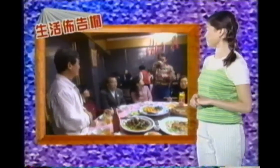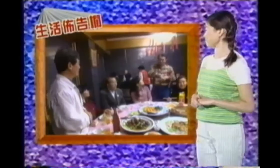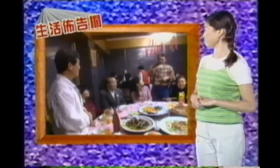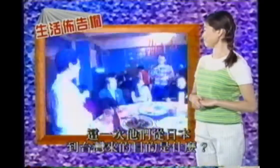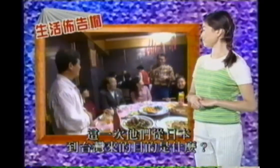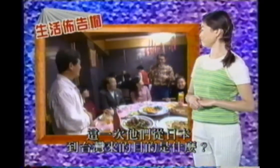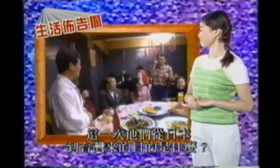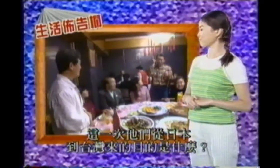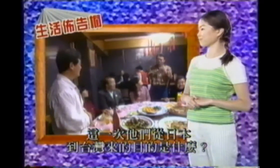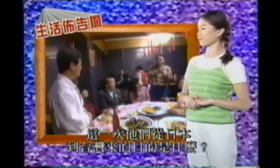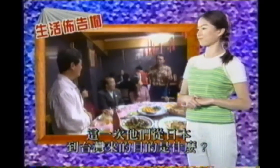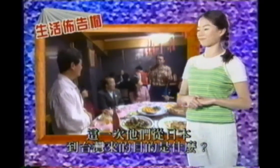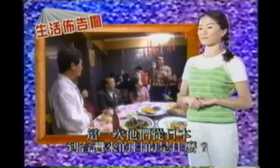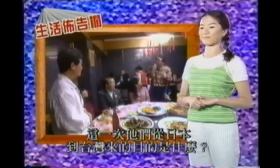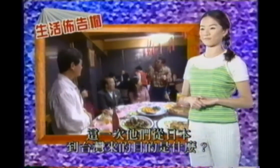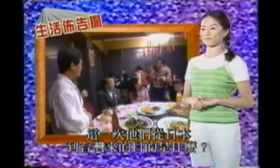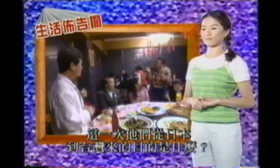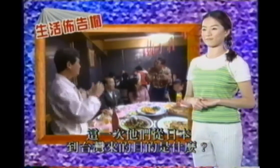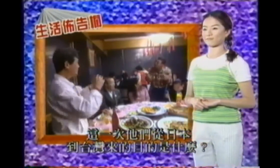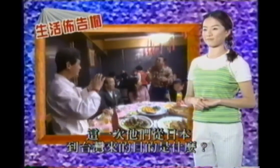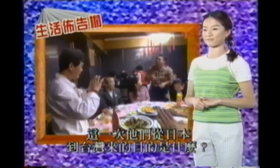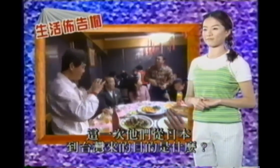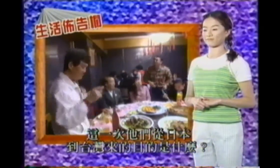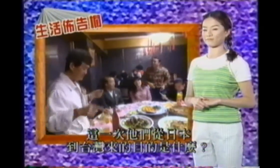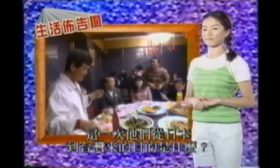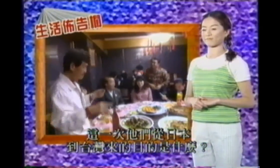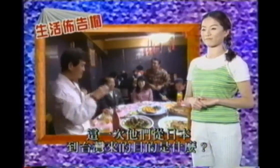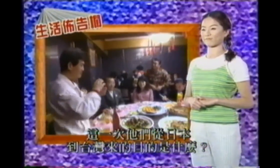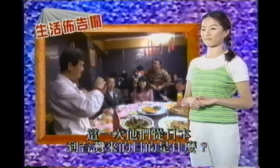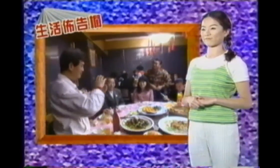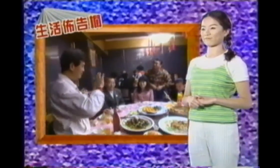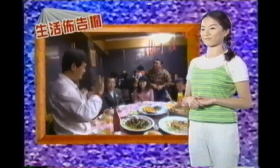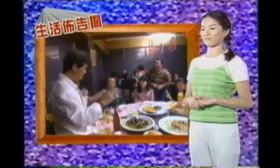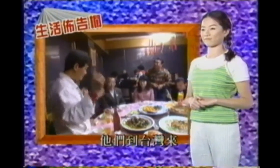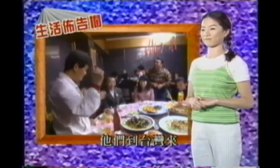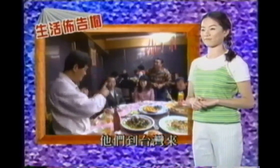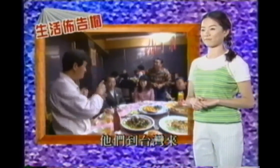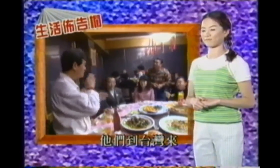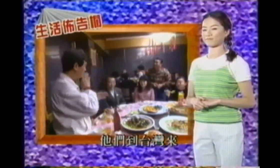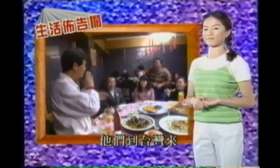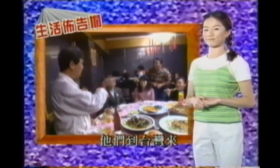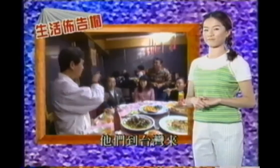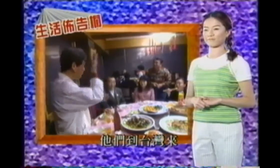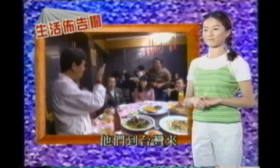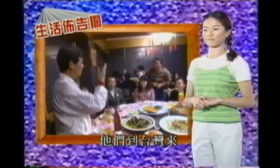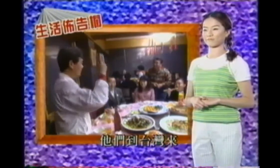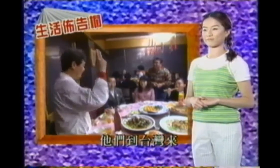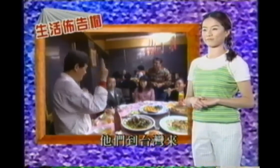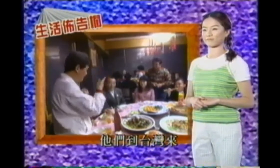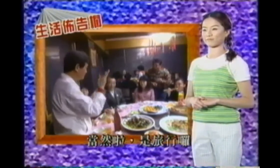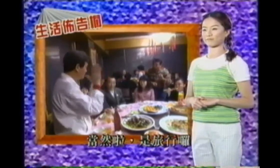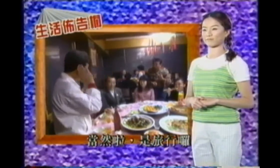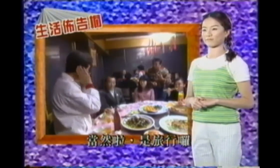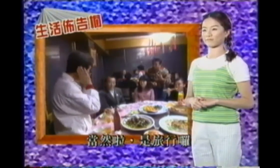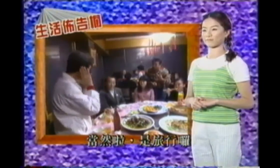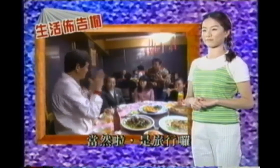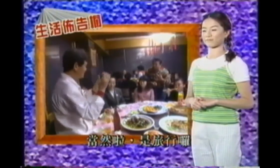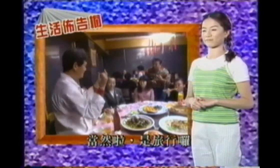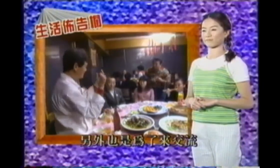这一次呢，他们从日本到台湾来的目的呢是什么？ 他们到台湾来，当然啦是旅行喽。另